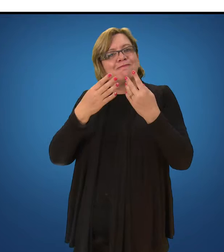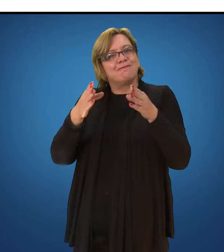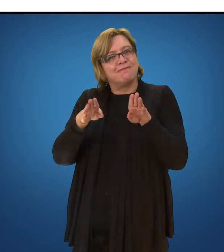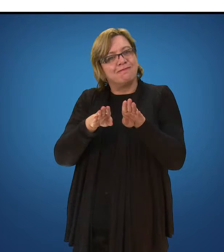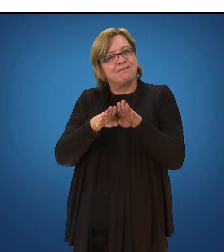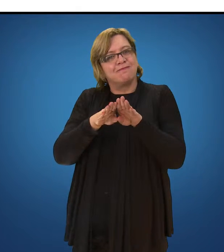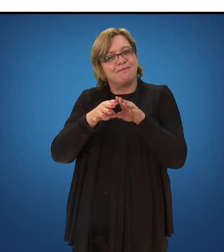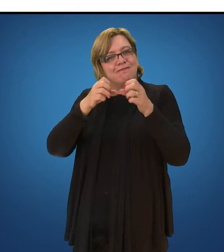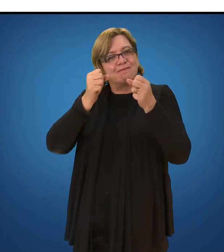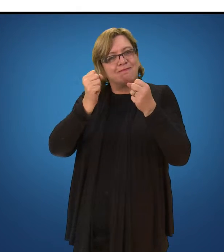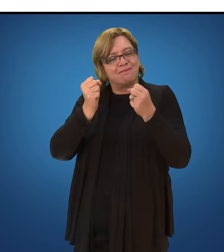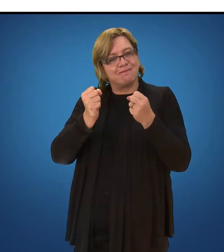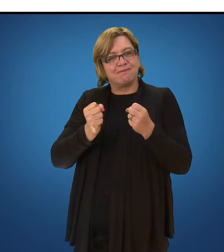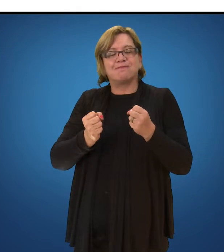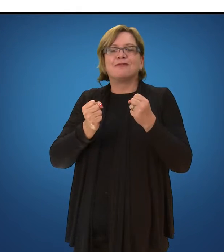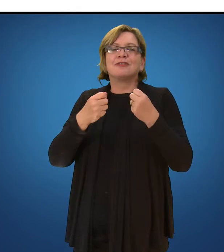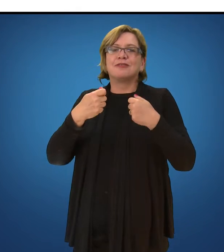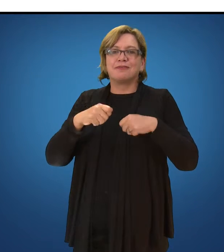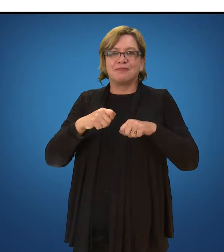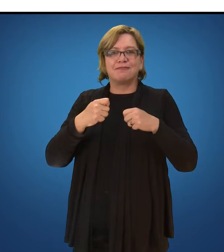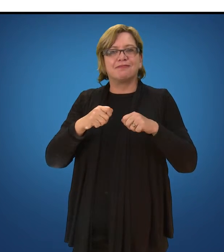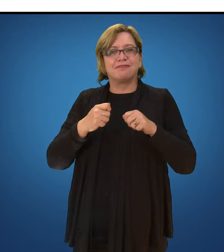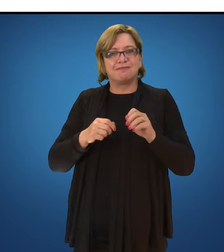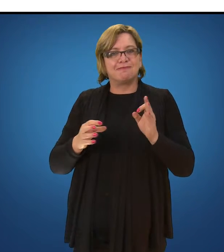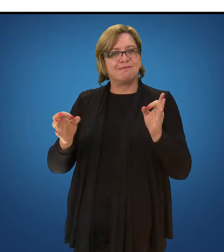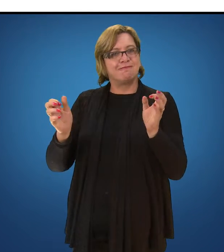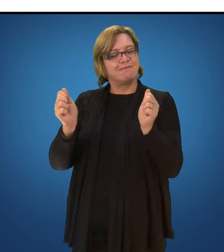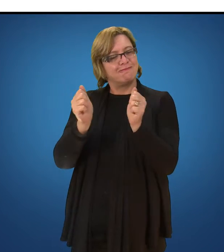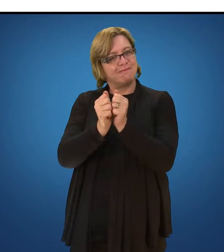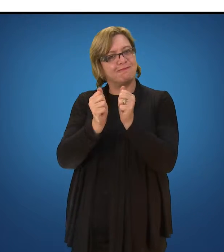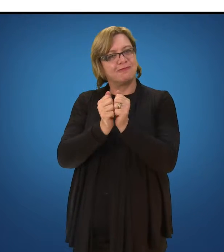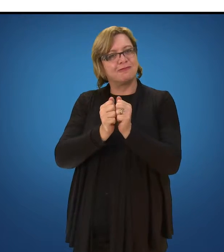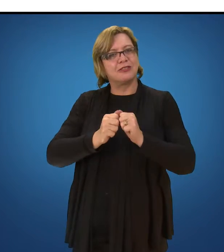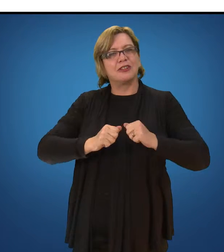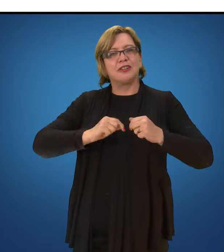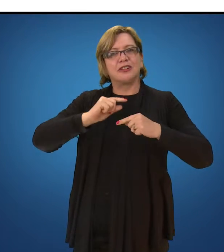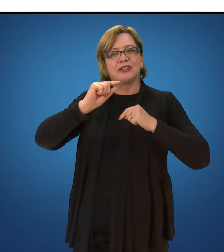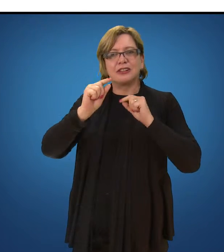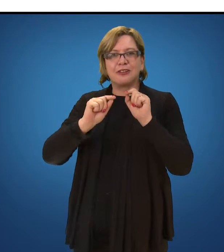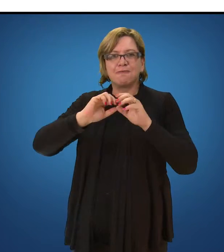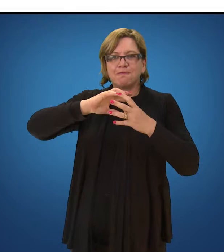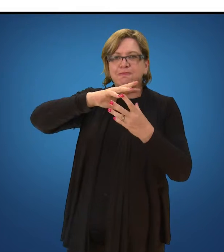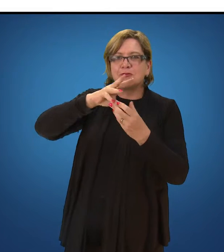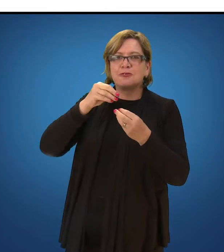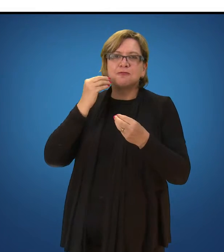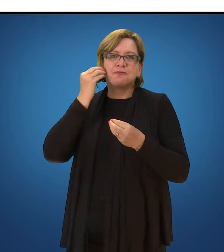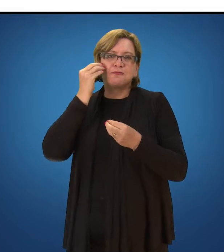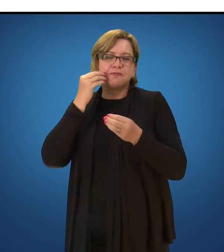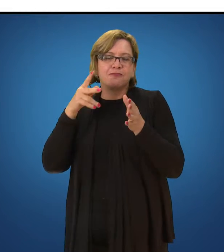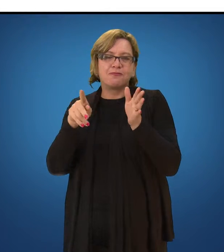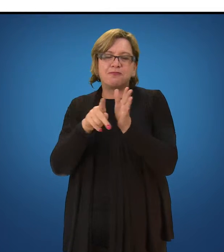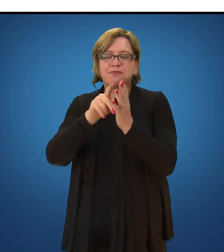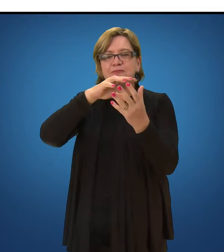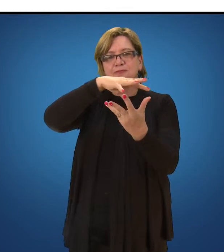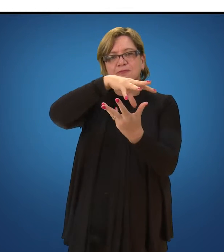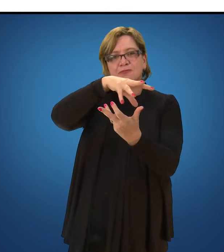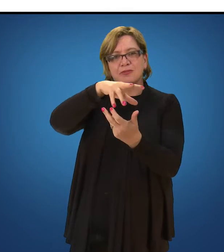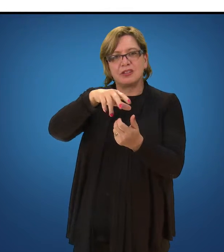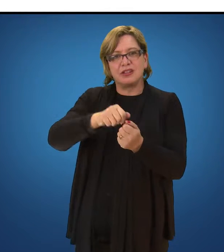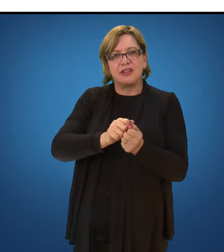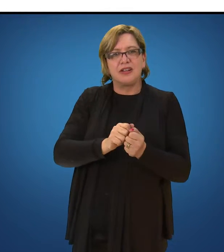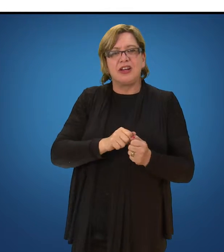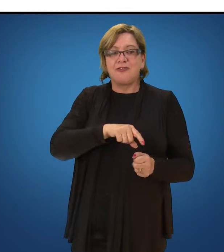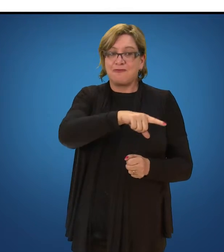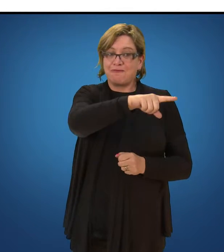pode ser complementado, que também deve ser complementado com elementos externos. No seu caso, por exemplo, que vai ter